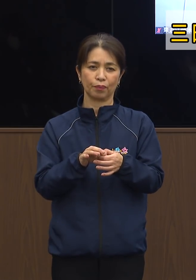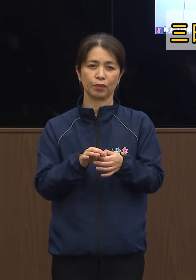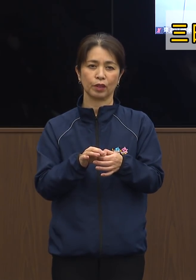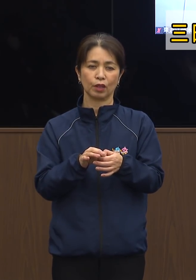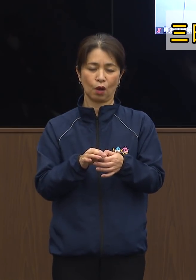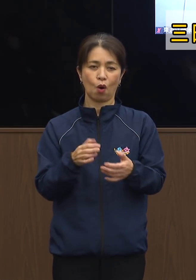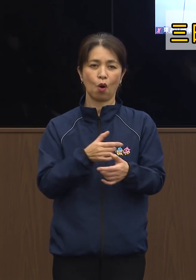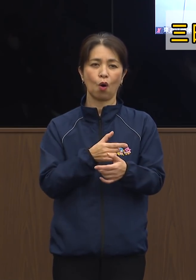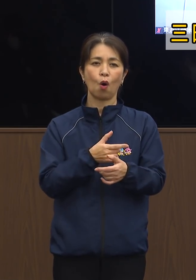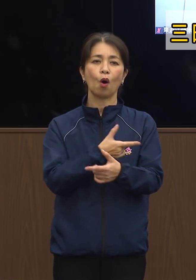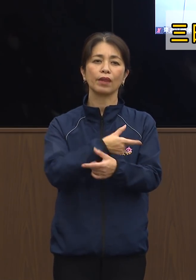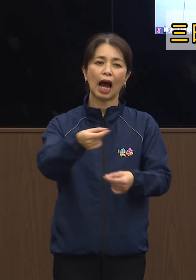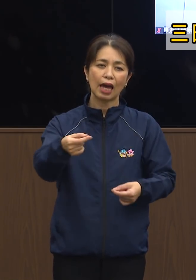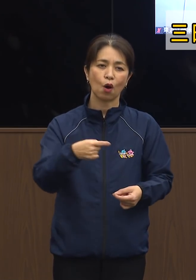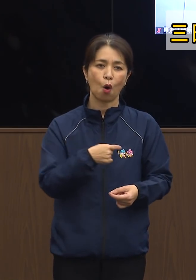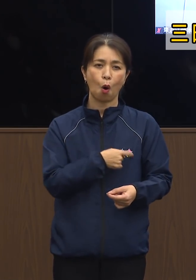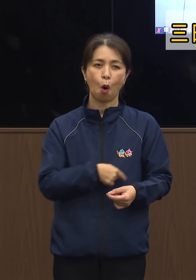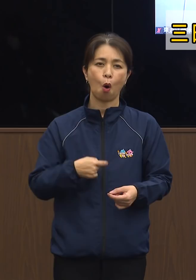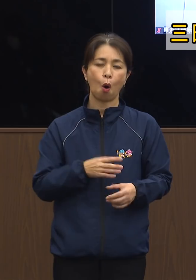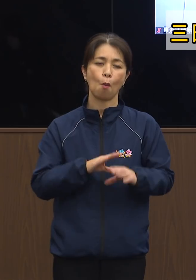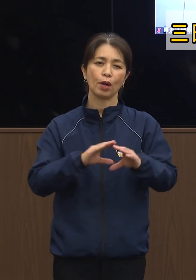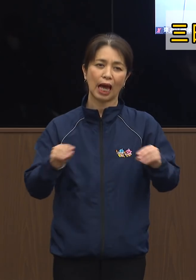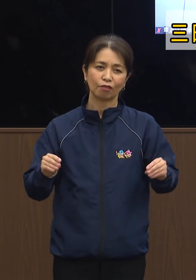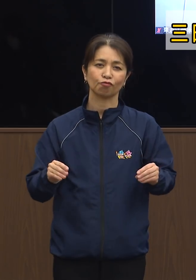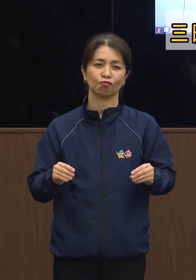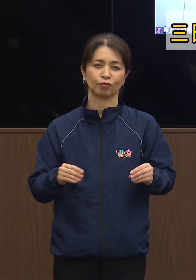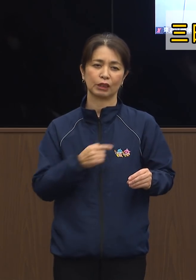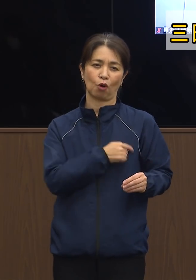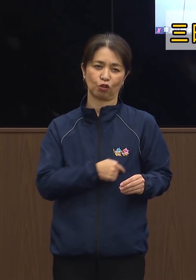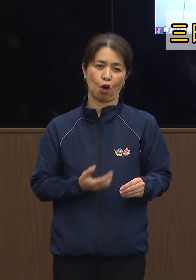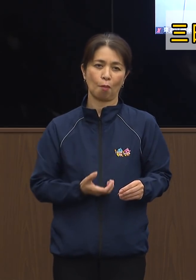ことを思いやる心で対処していきたいと思い